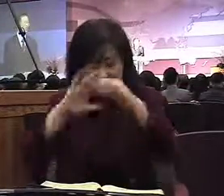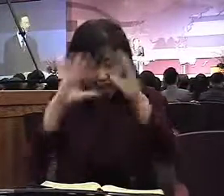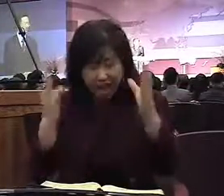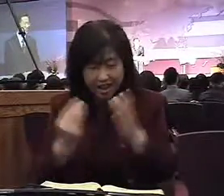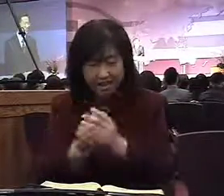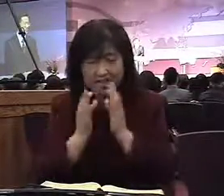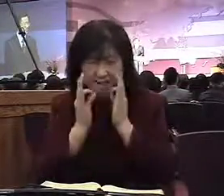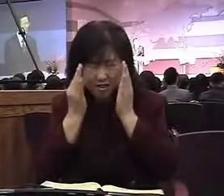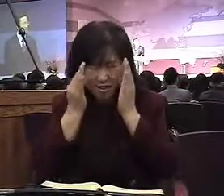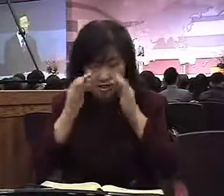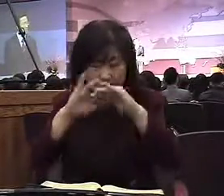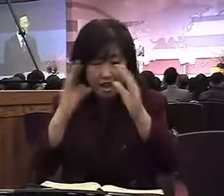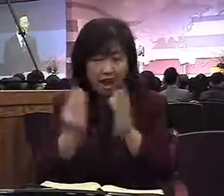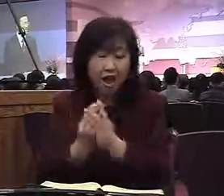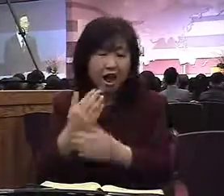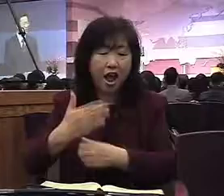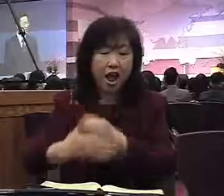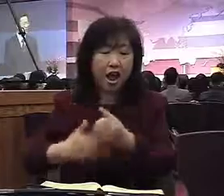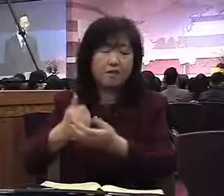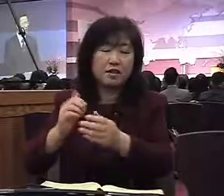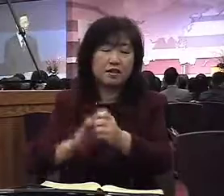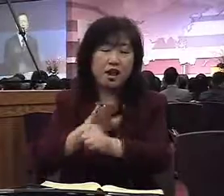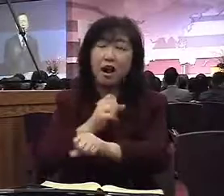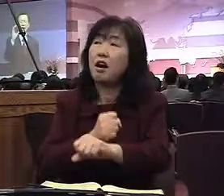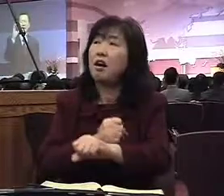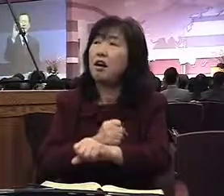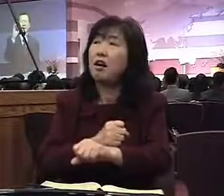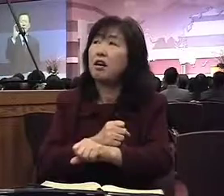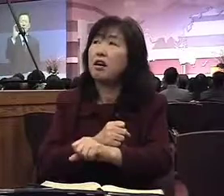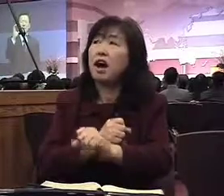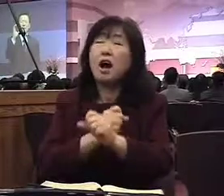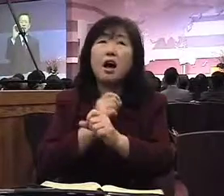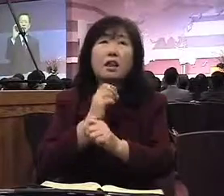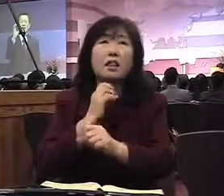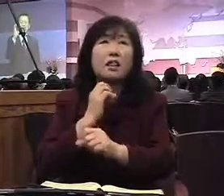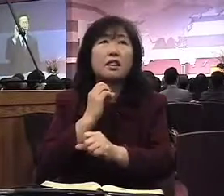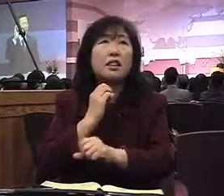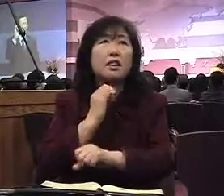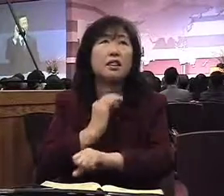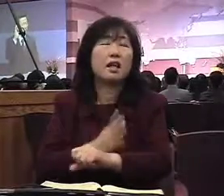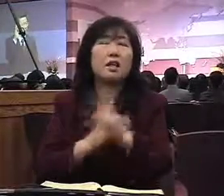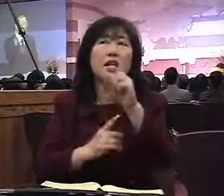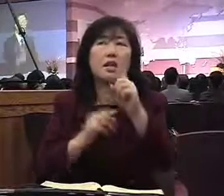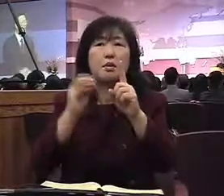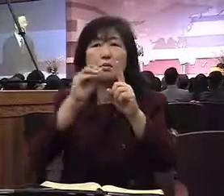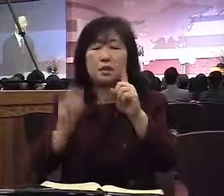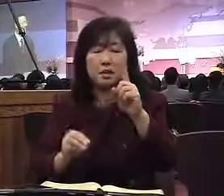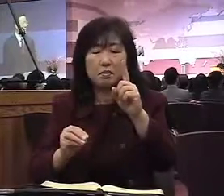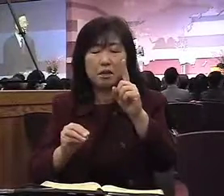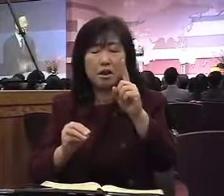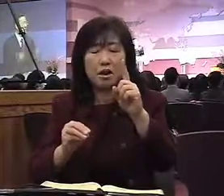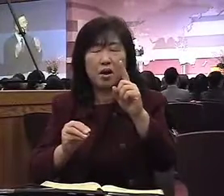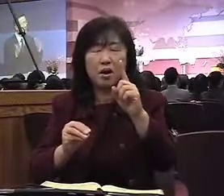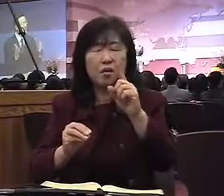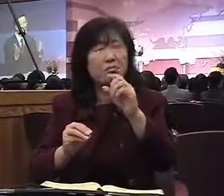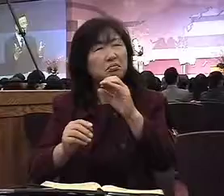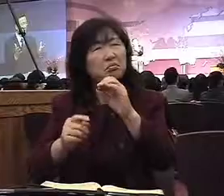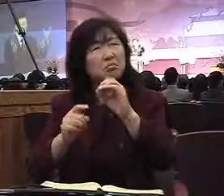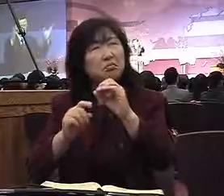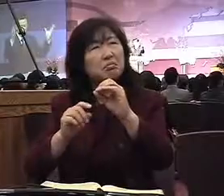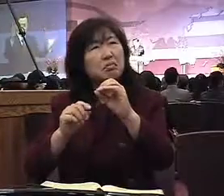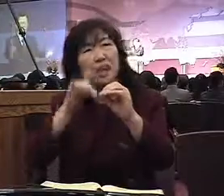정성과 뜻을 다 하나님을 사랑합니다. 거기에 단 1%만 부족해도 구멍이 나 있어도 다 그걸